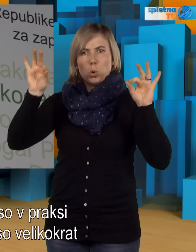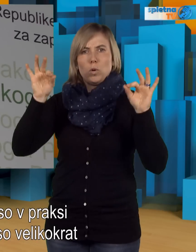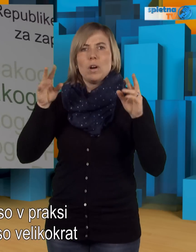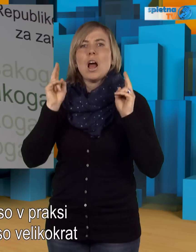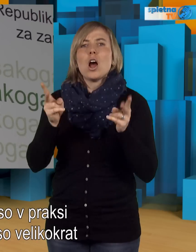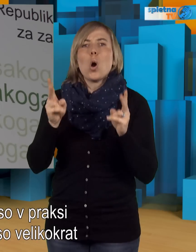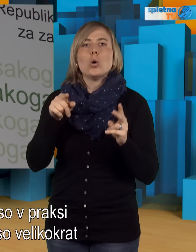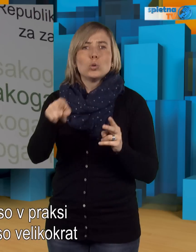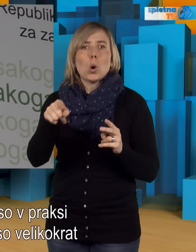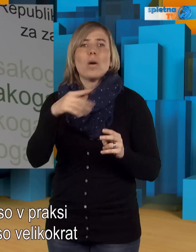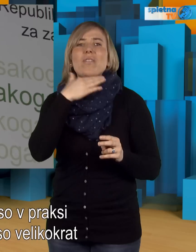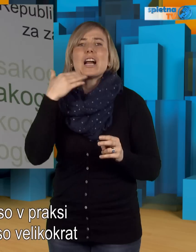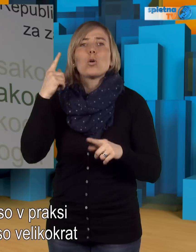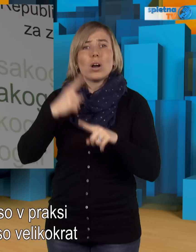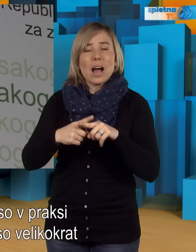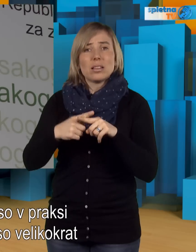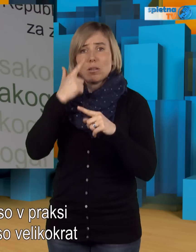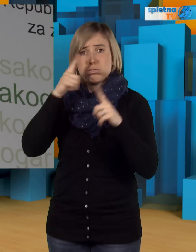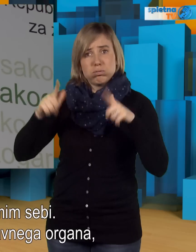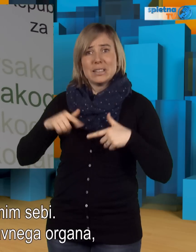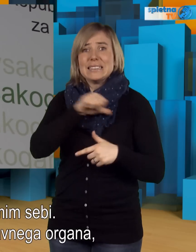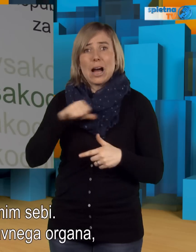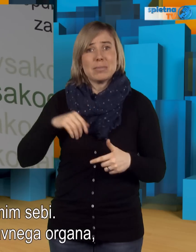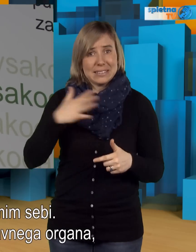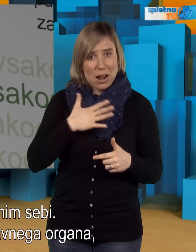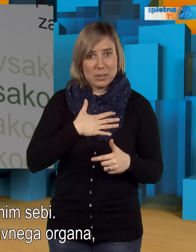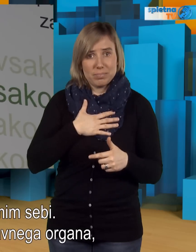so velikokrat prepuščeni samim sebi.